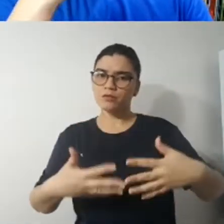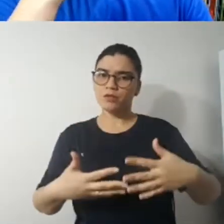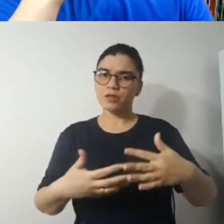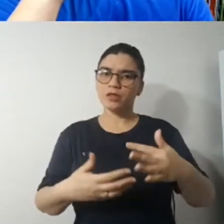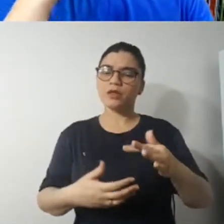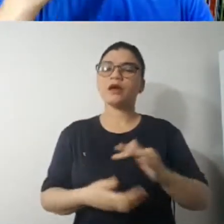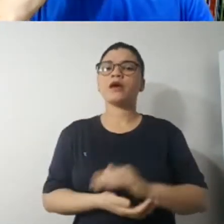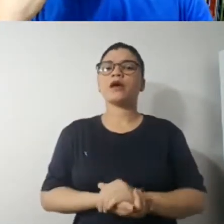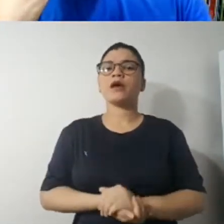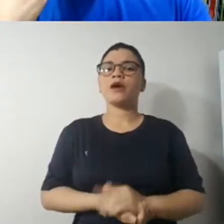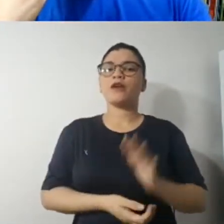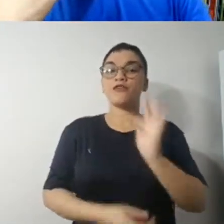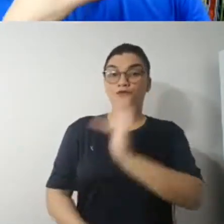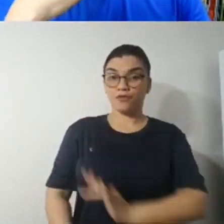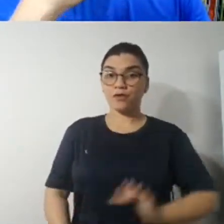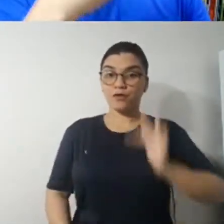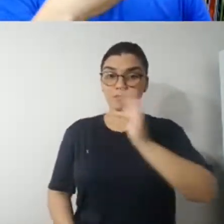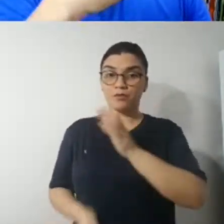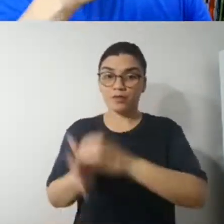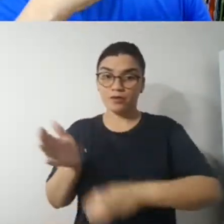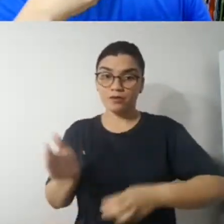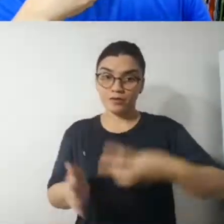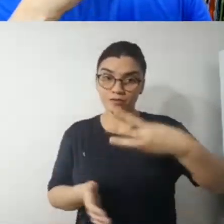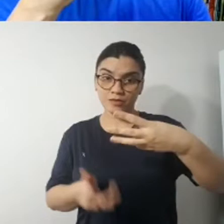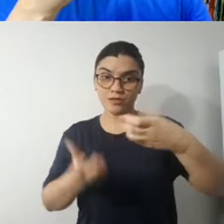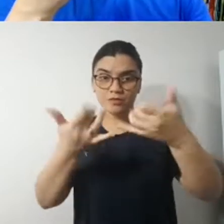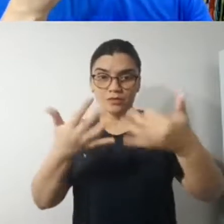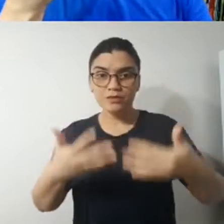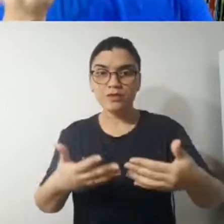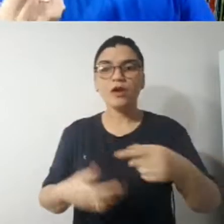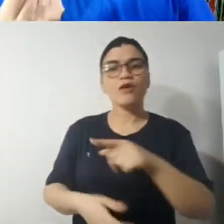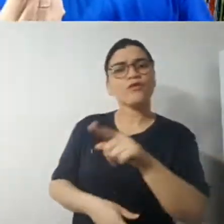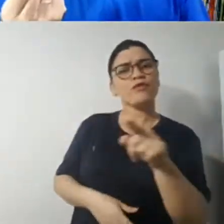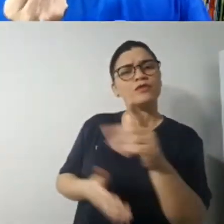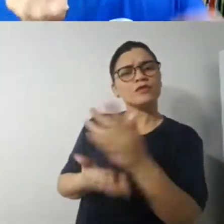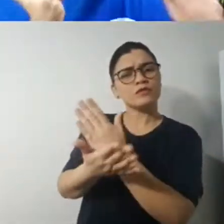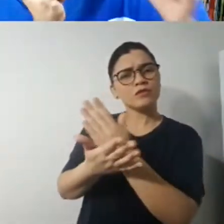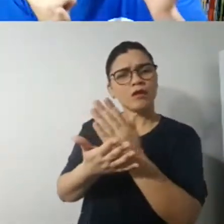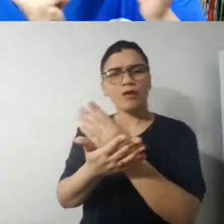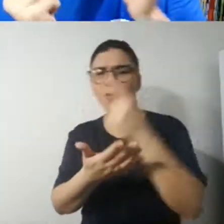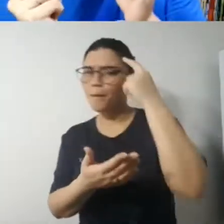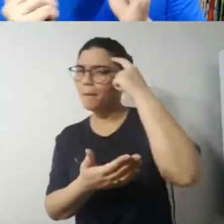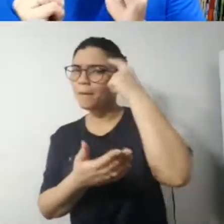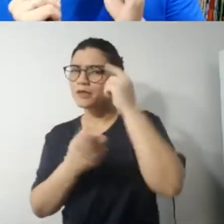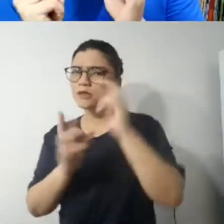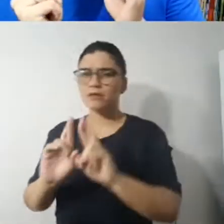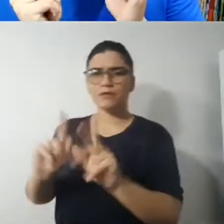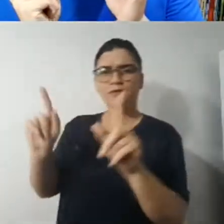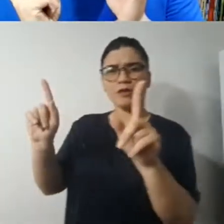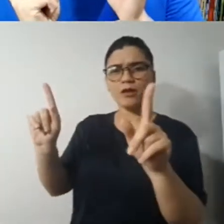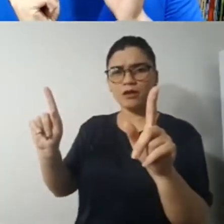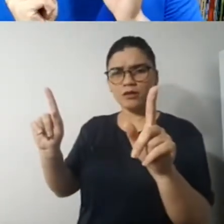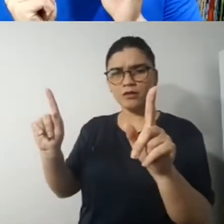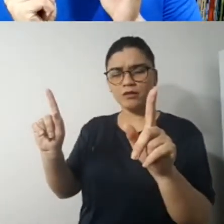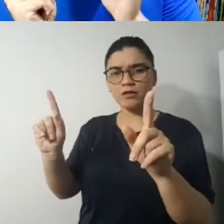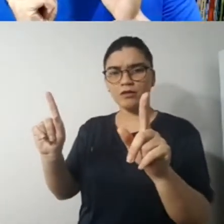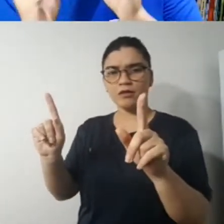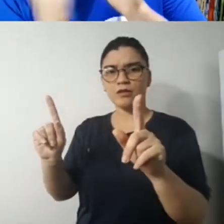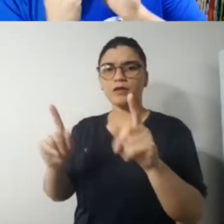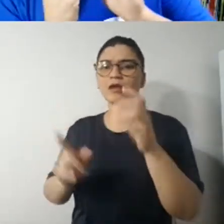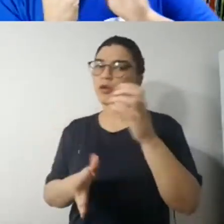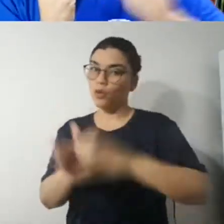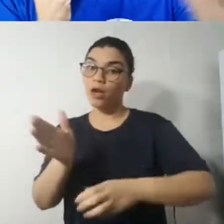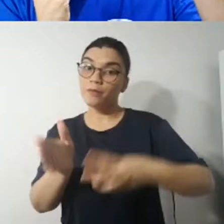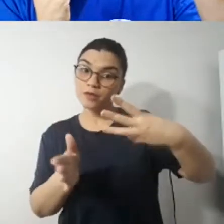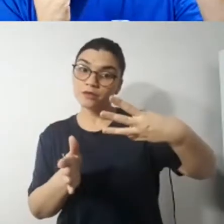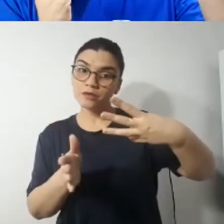diz: alguns de vocês podem pensar de um modo um pouco diferente. Ele nos apresenta no capítulo 3 de que modo ele pode prosseguir